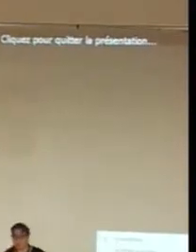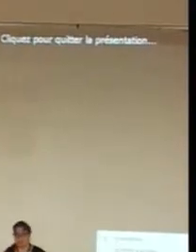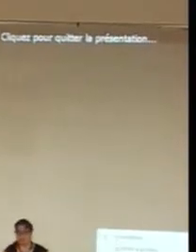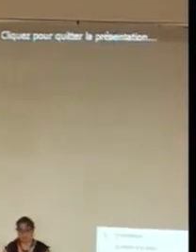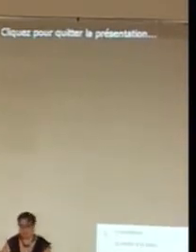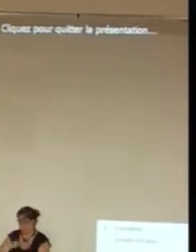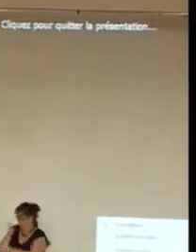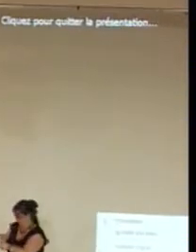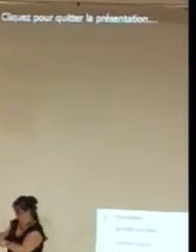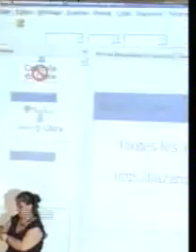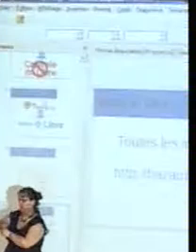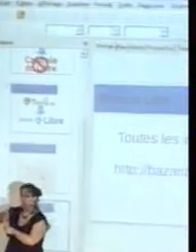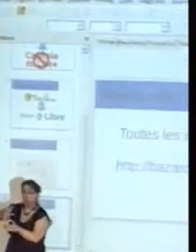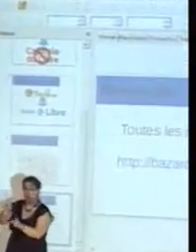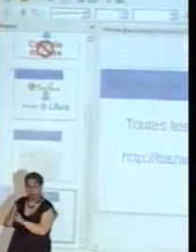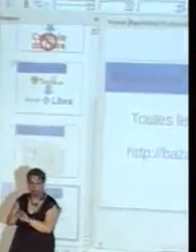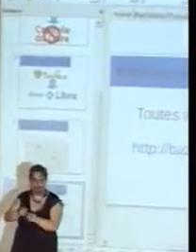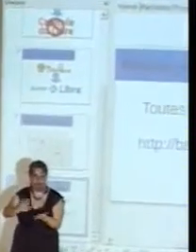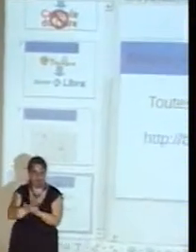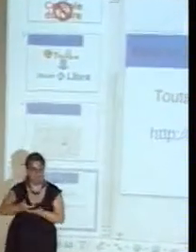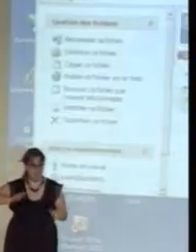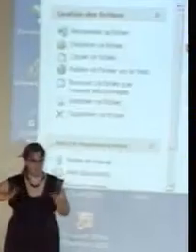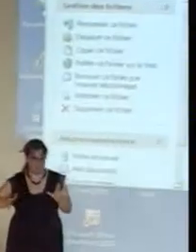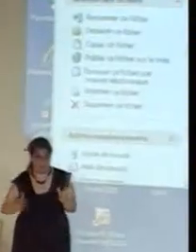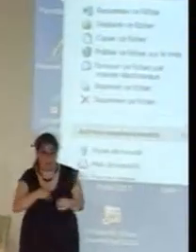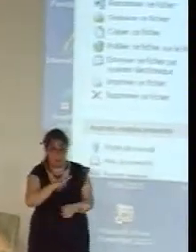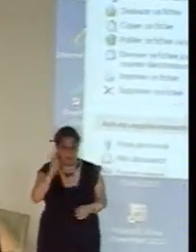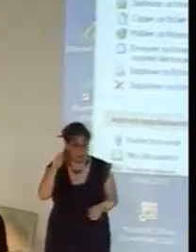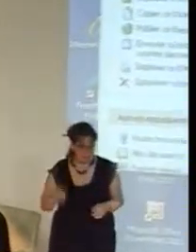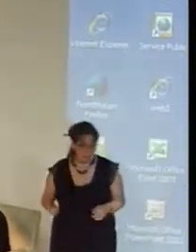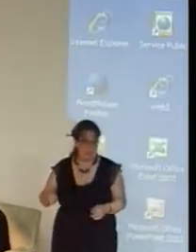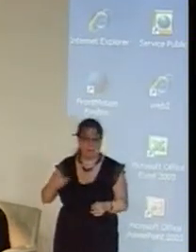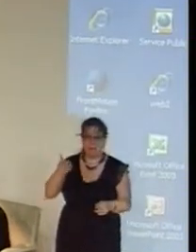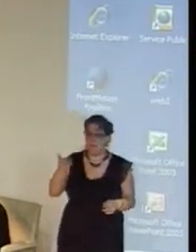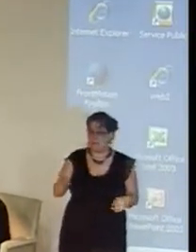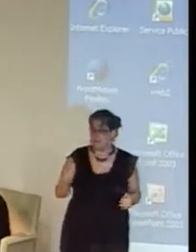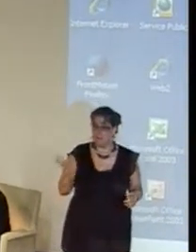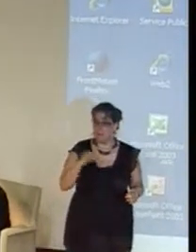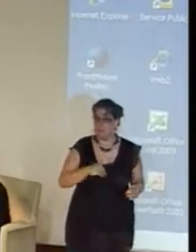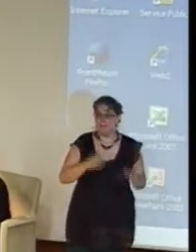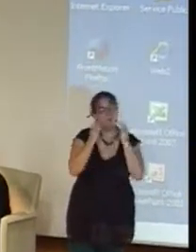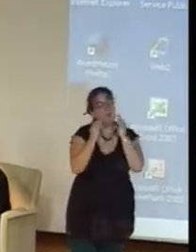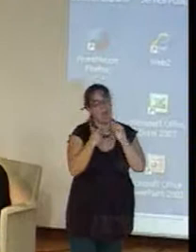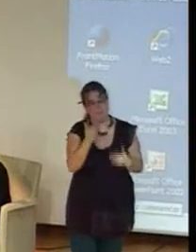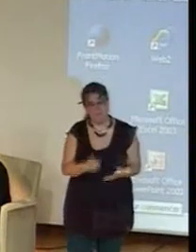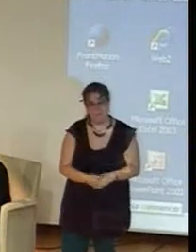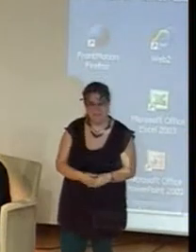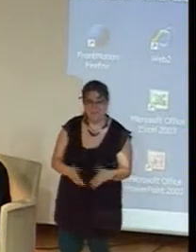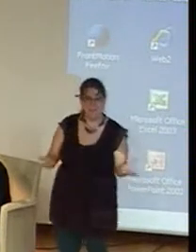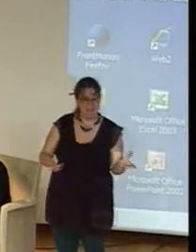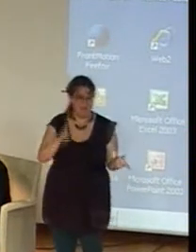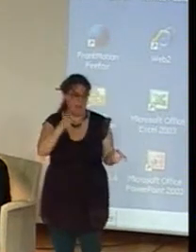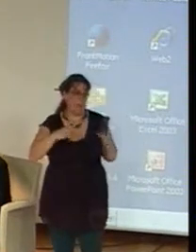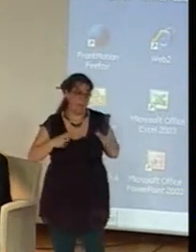enregistrée et aussi interprété en LSF par Élise et Samuel qui interviennent à titre bénévole sur cette